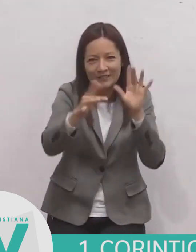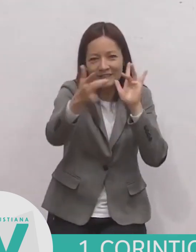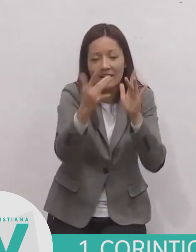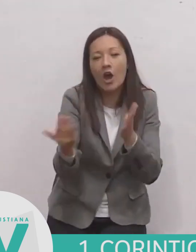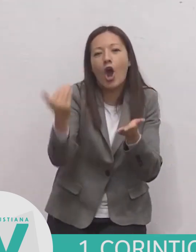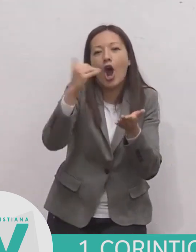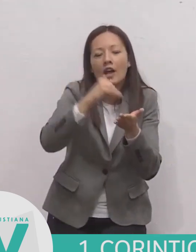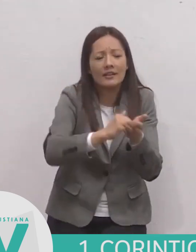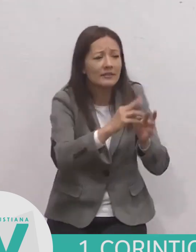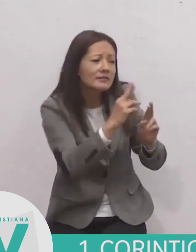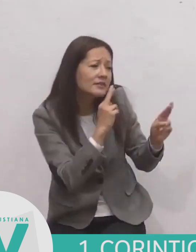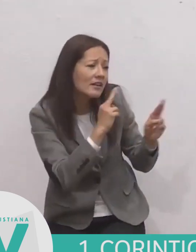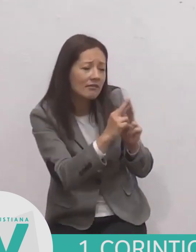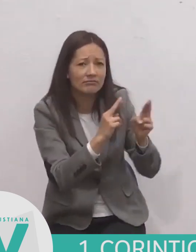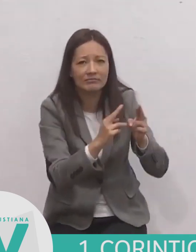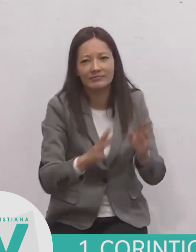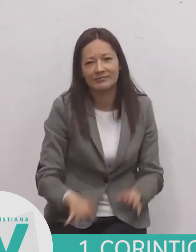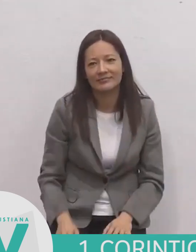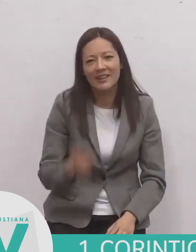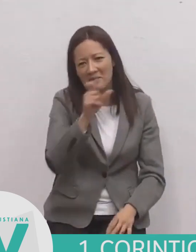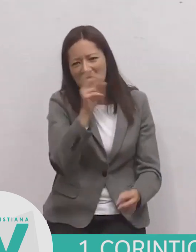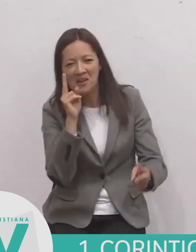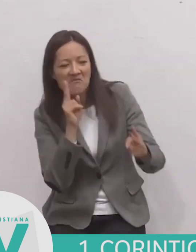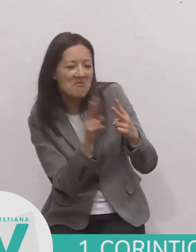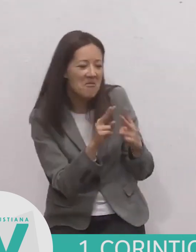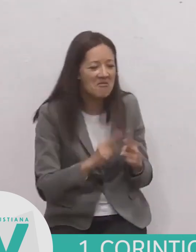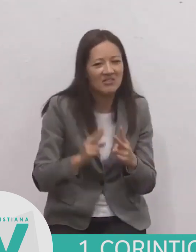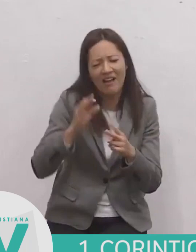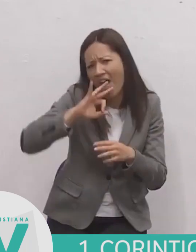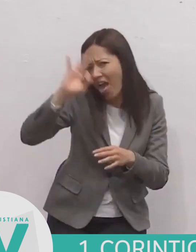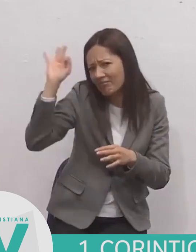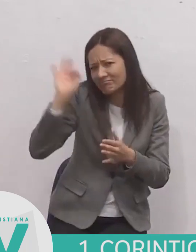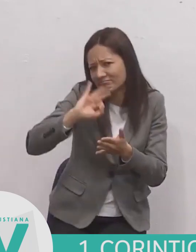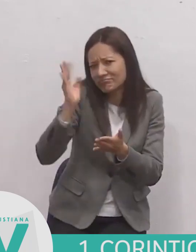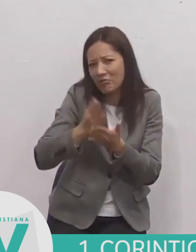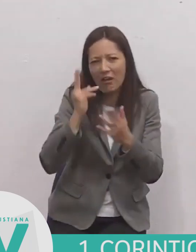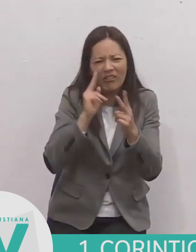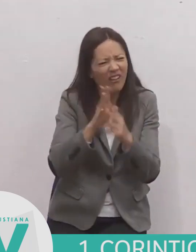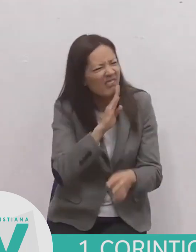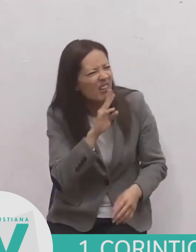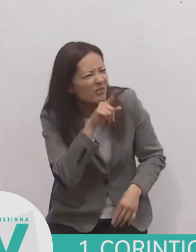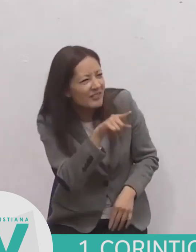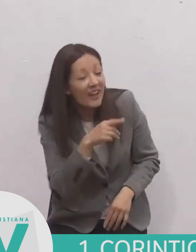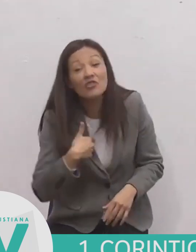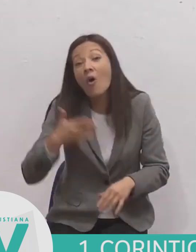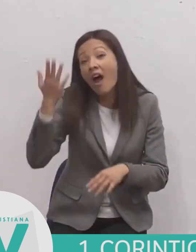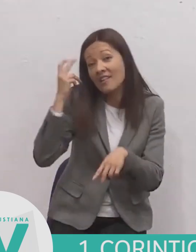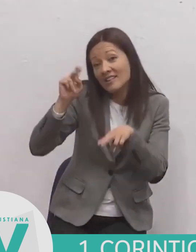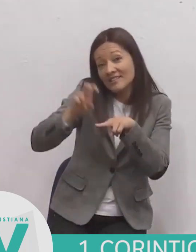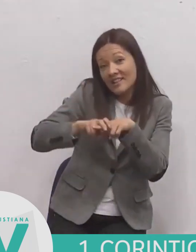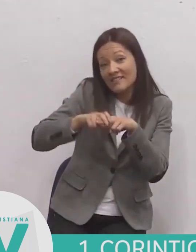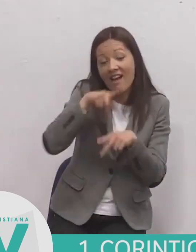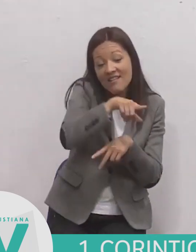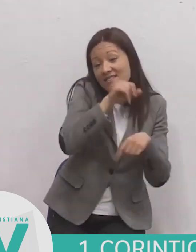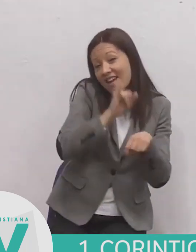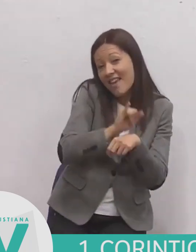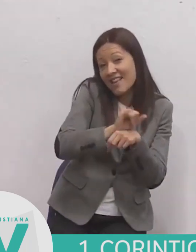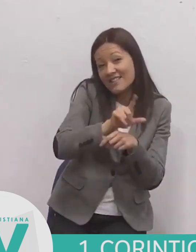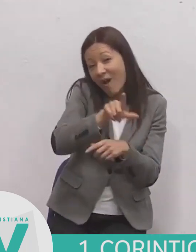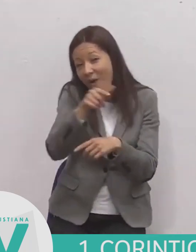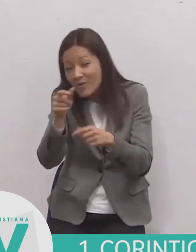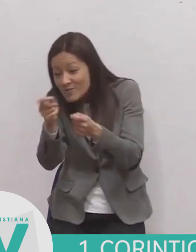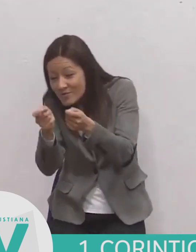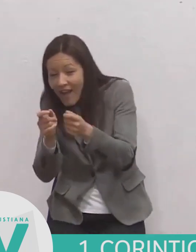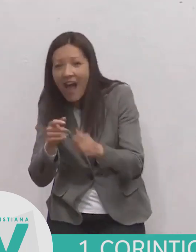vez con nosotros. Y gente se está conociendo, hermanos que nunca se han conocido. ¡Ay, usted quién es! No, yo era la que me sentaba ya al otro